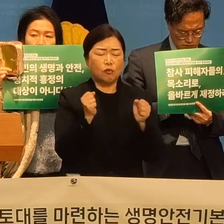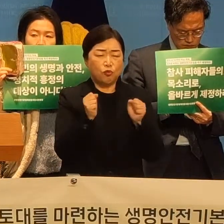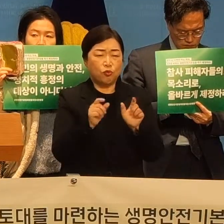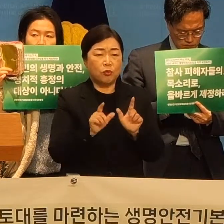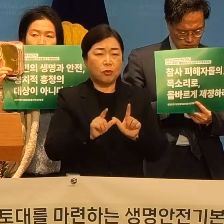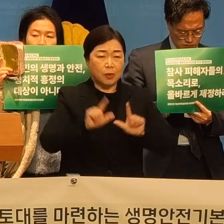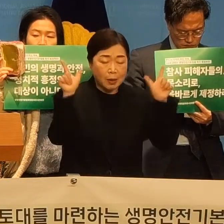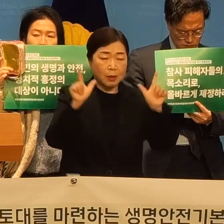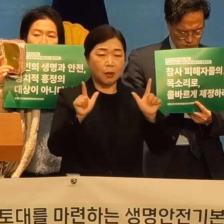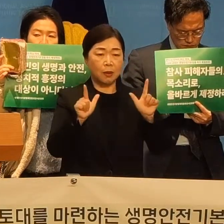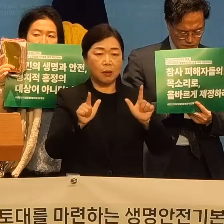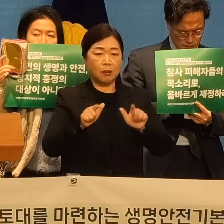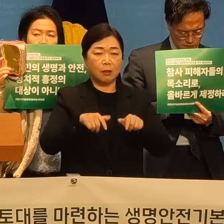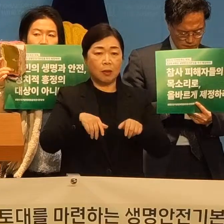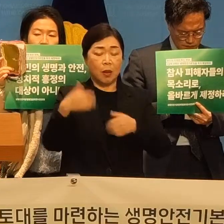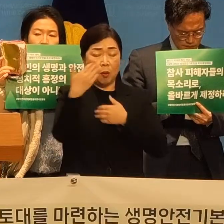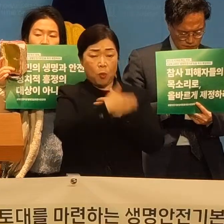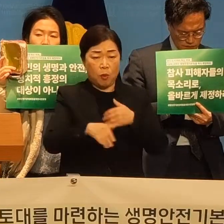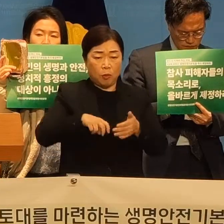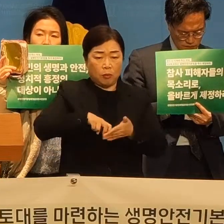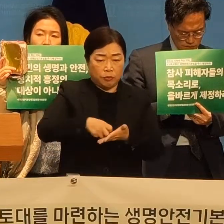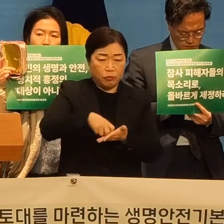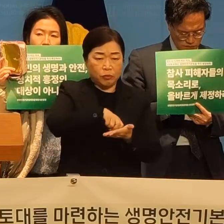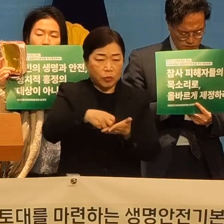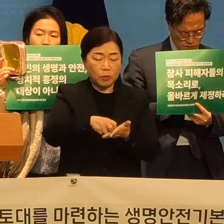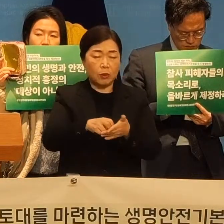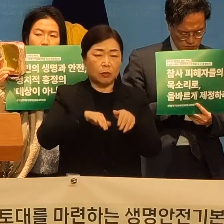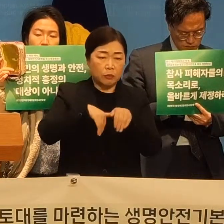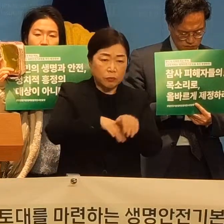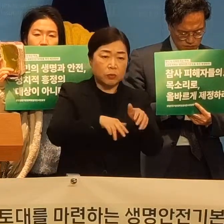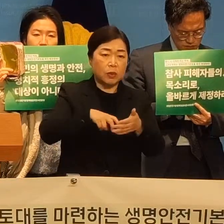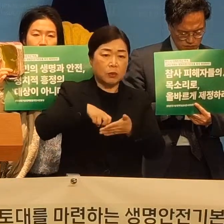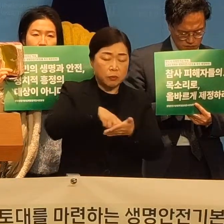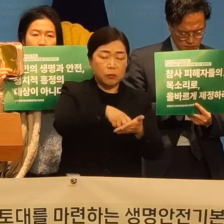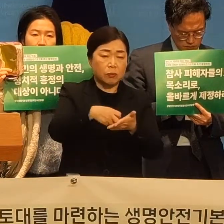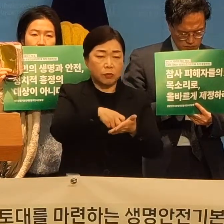오체투지를 하지 않았을 것이다 라고 울부짖었습니다.